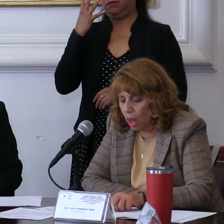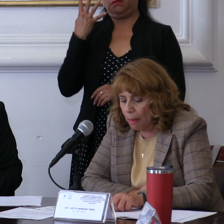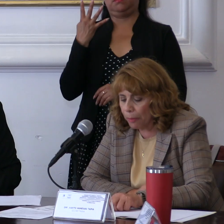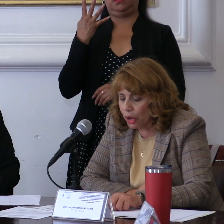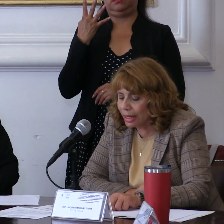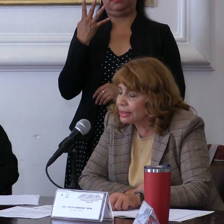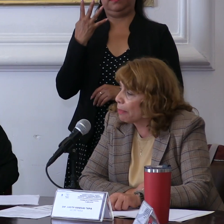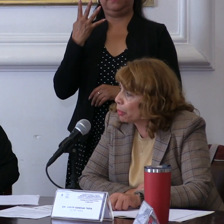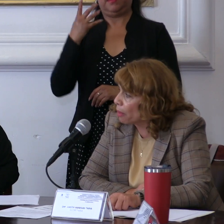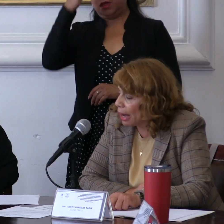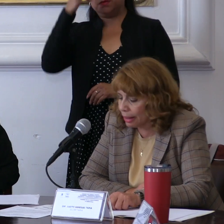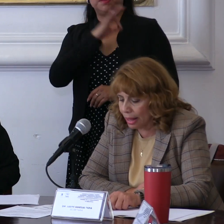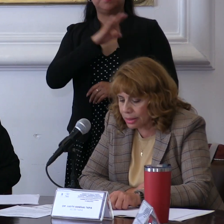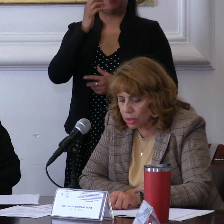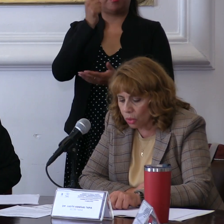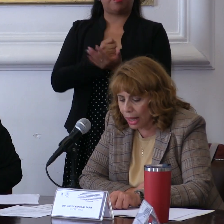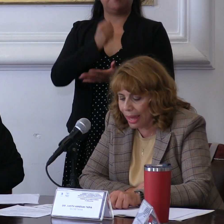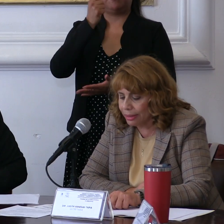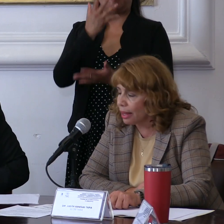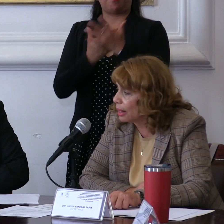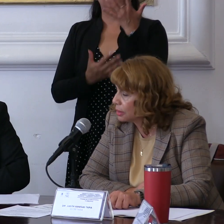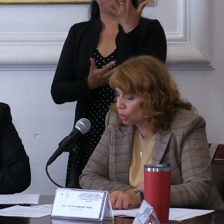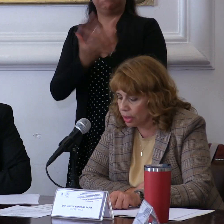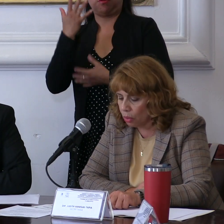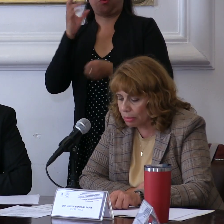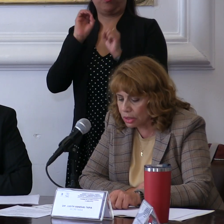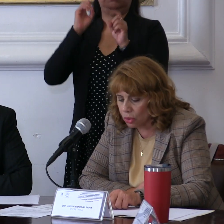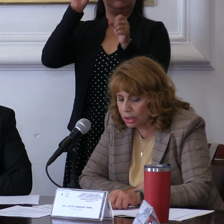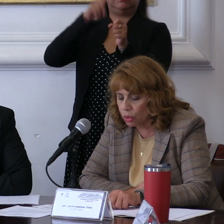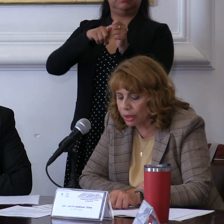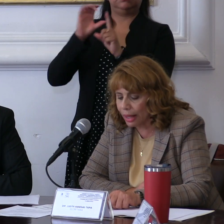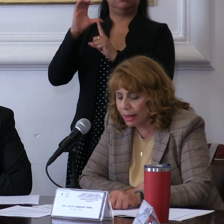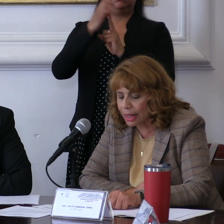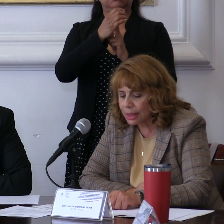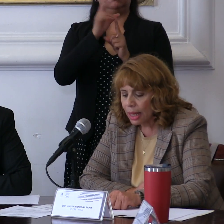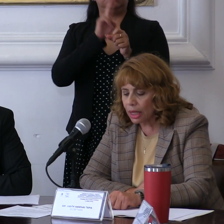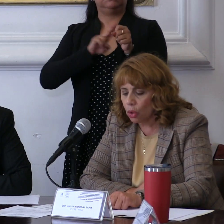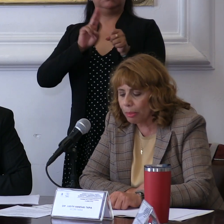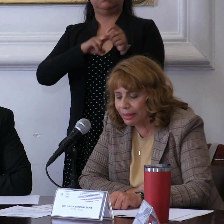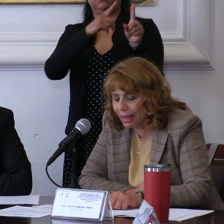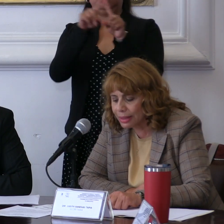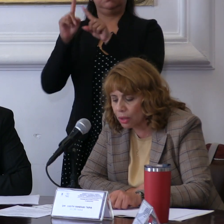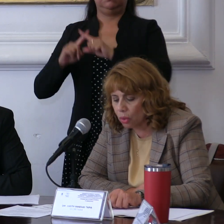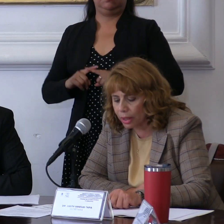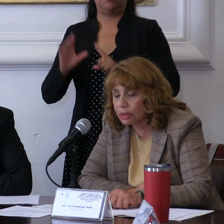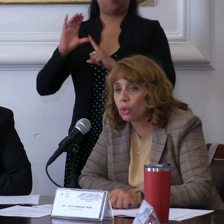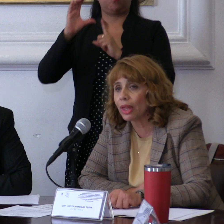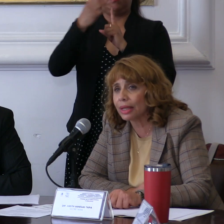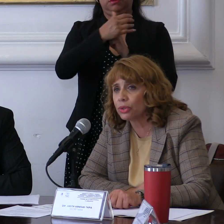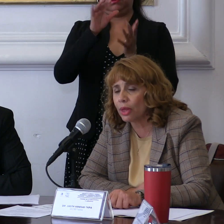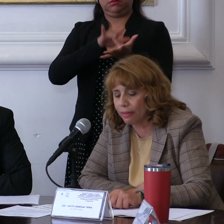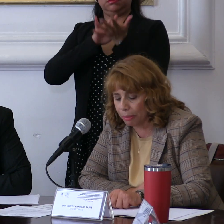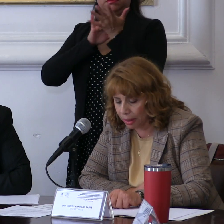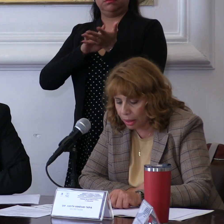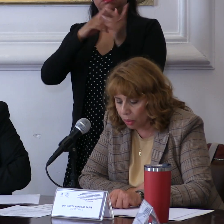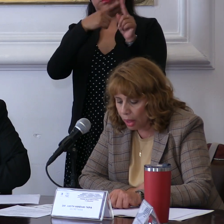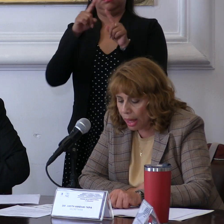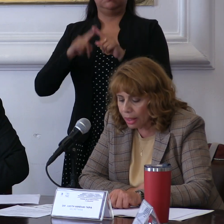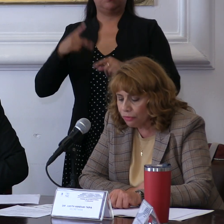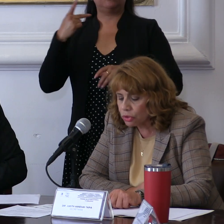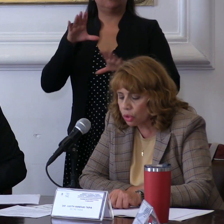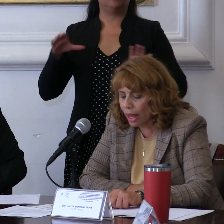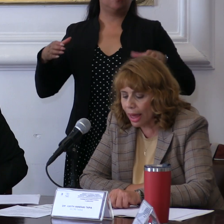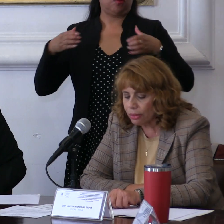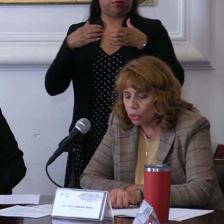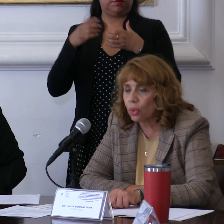AC/CCDMX/III/Jucopo/1A/008/2024, por el que se aprueba la creación e integración de comisiones ordinarias y comités del Congreso de la Ciudad de México,